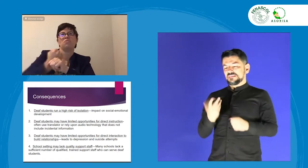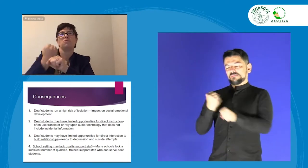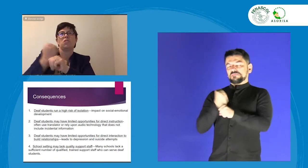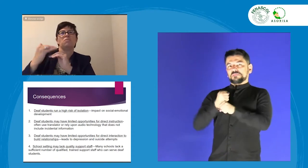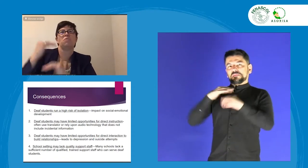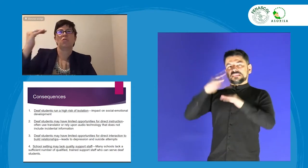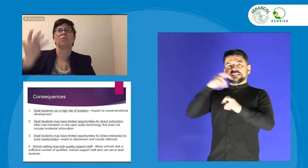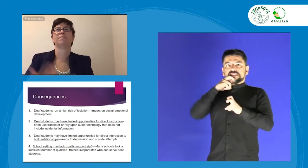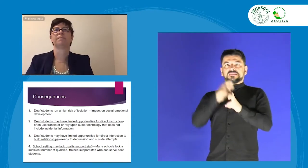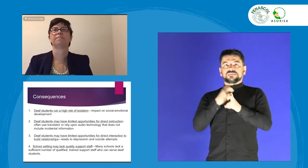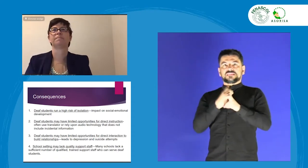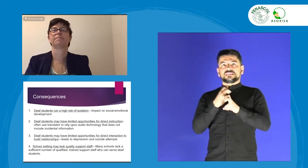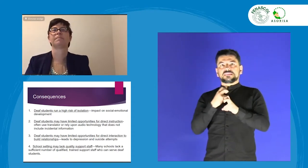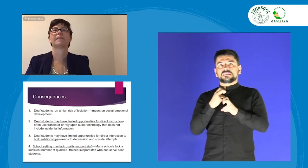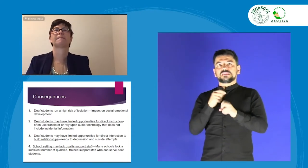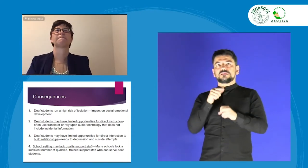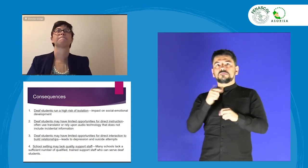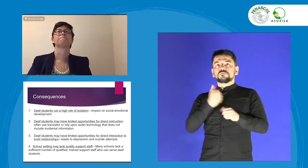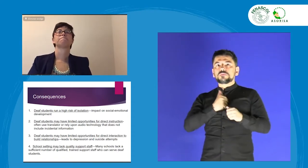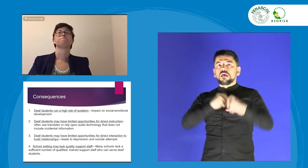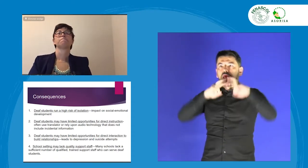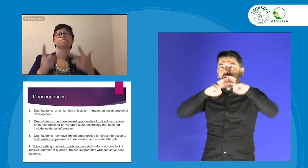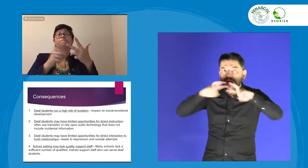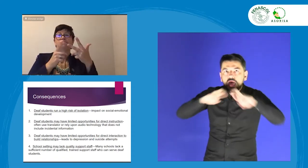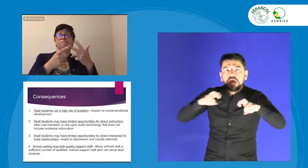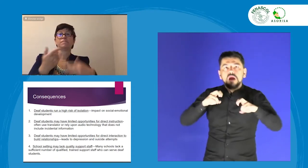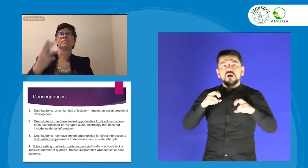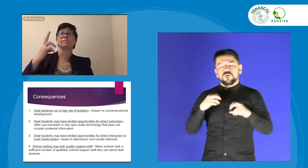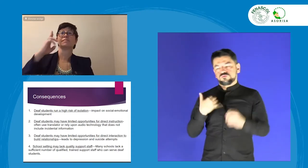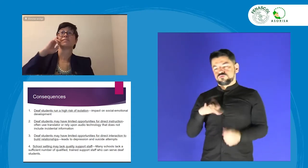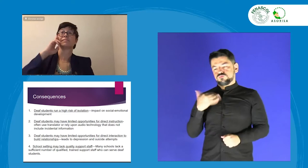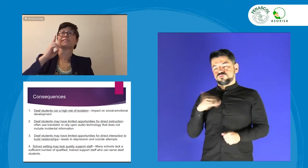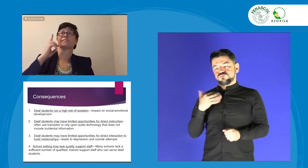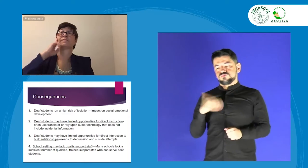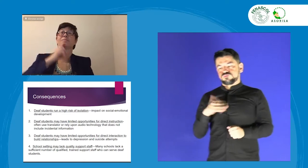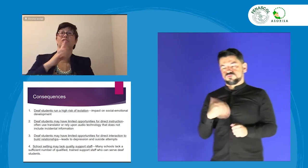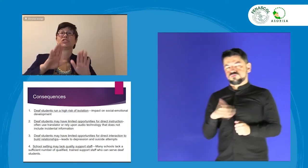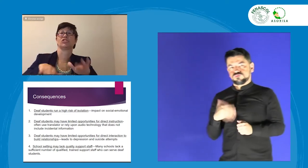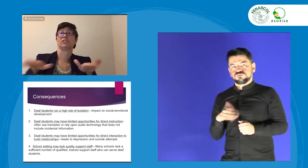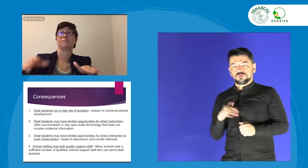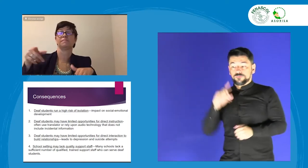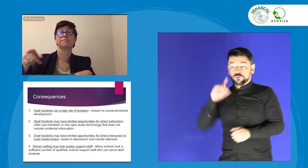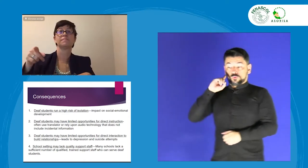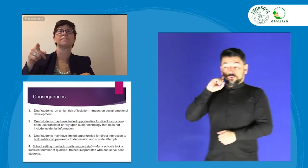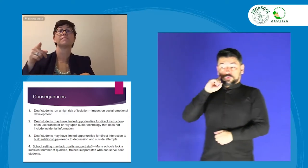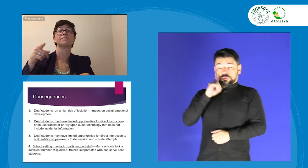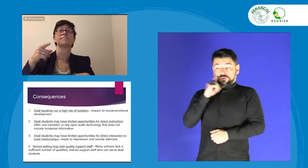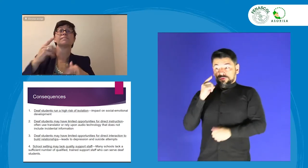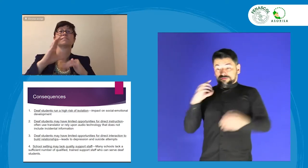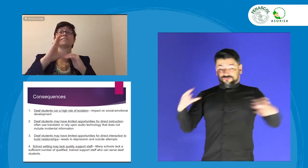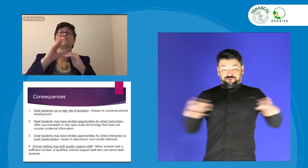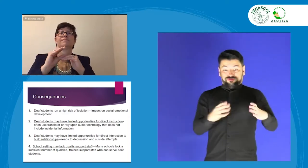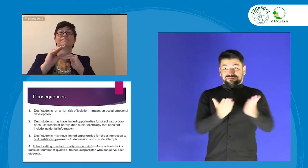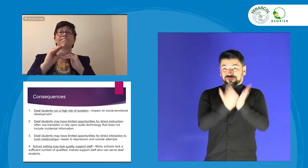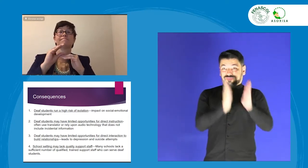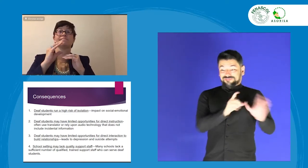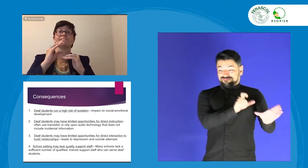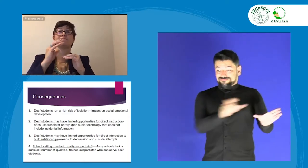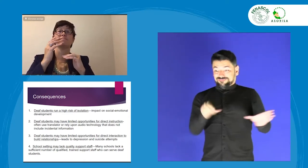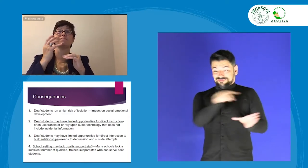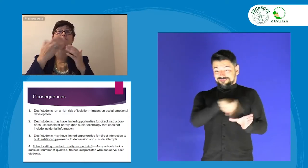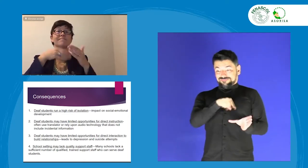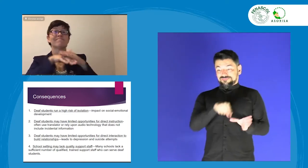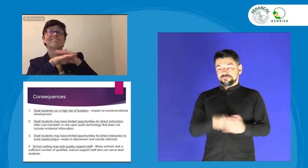El acceso a la información escrita va a implicar un trabajo doble para el estudiante sordo y va a ser mucho más difícil. Y en tercer